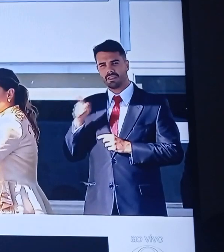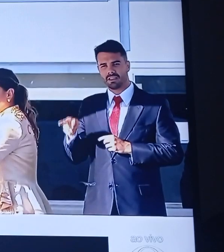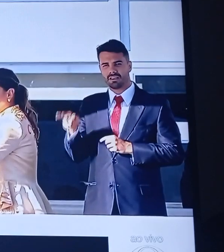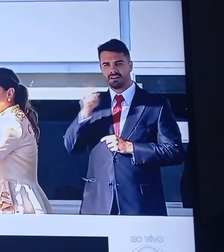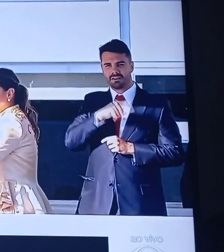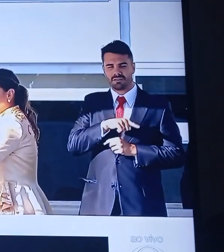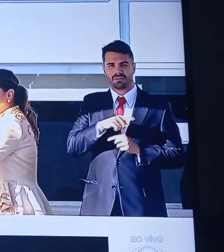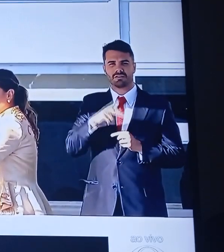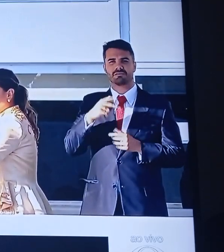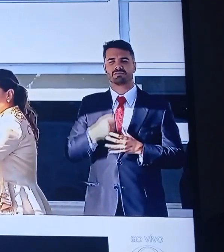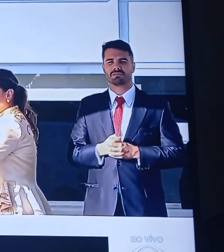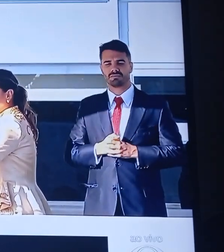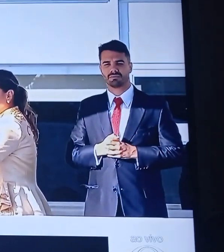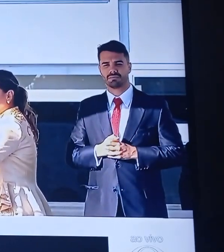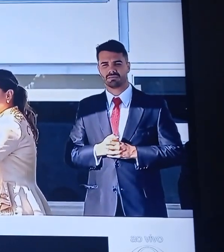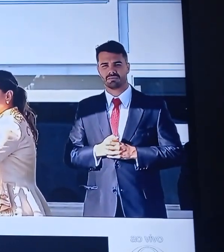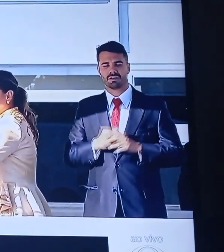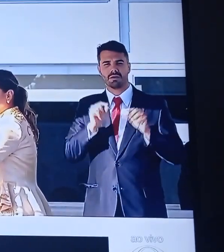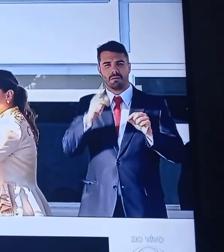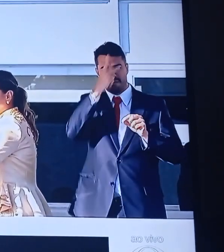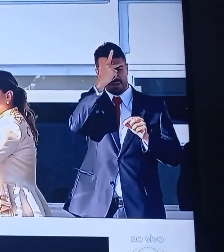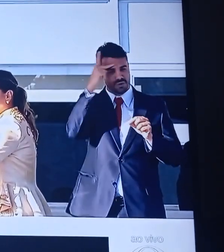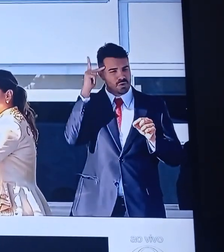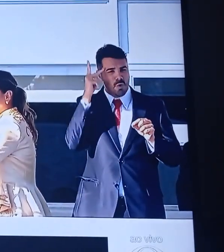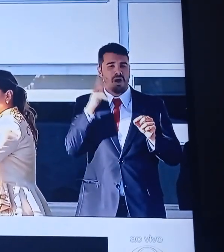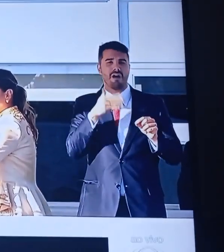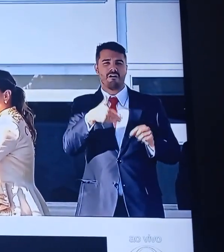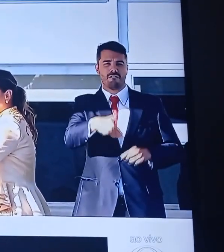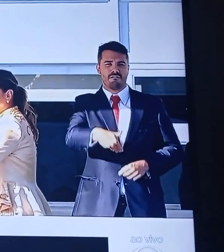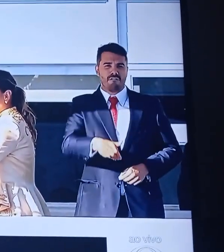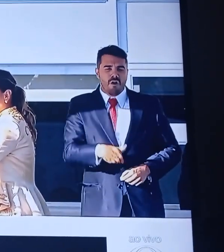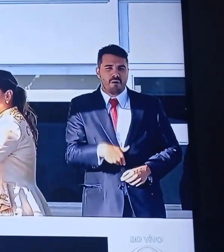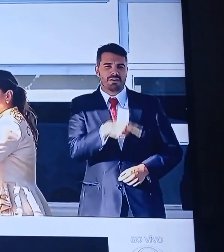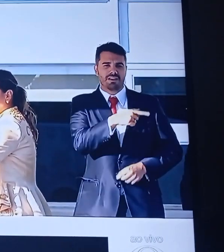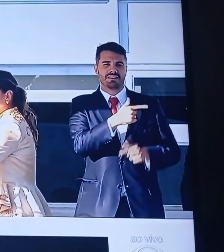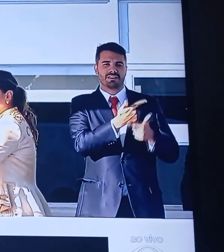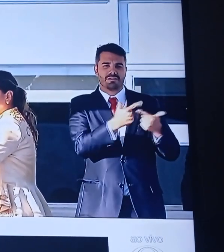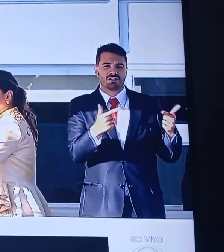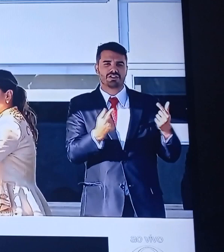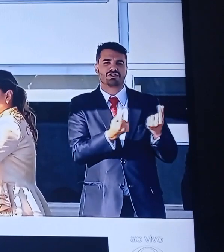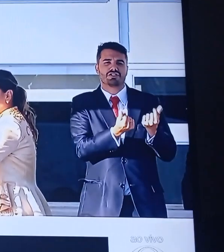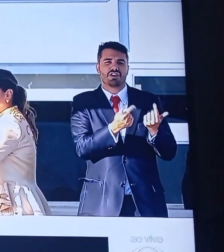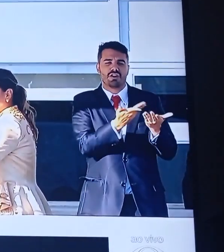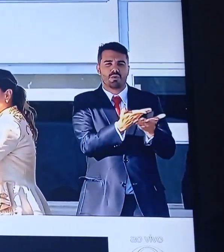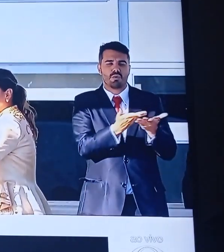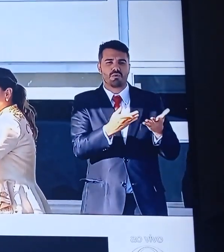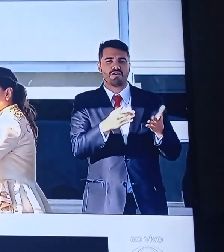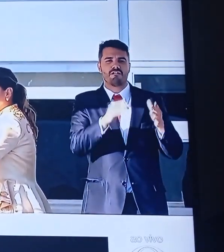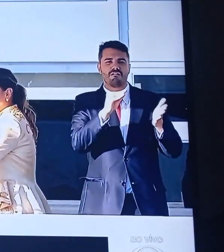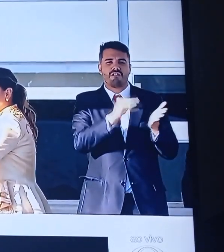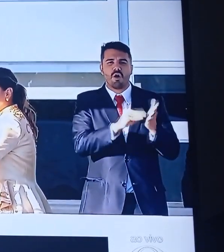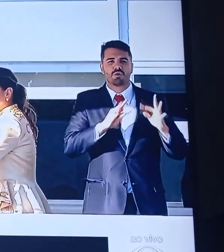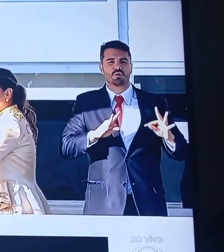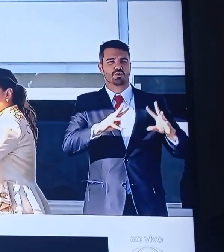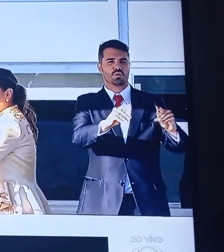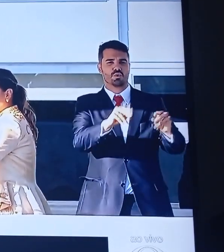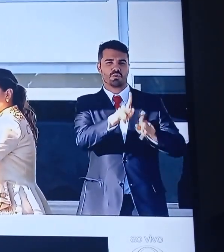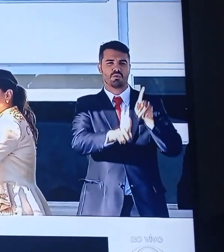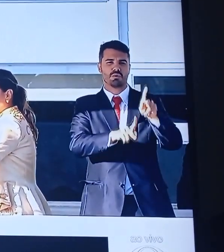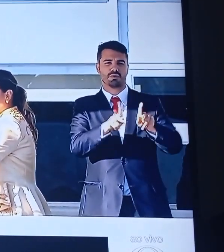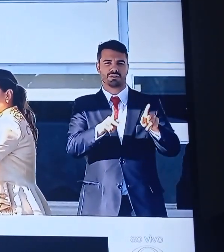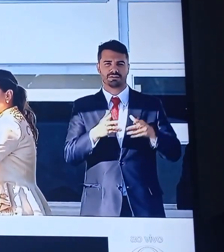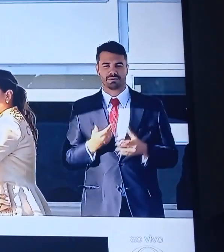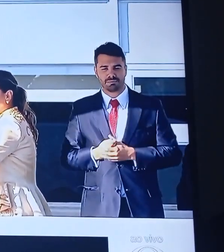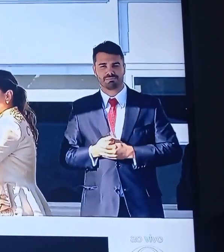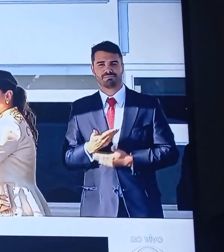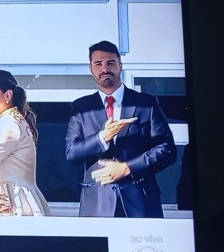se amontoam debaixo dos viadutos, carentes de tudo. A realidade salta aos olhos em cada esquina.